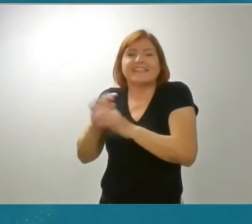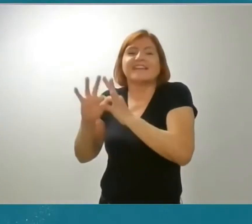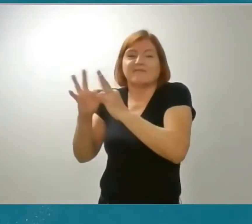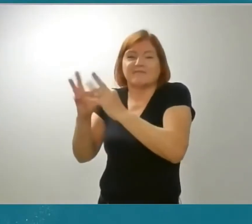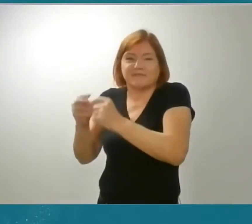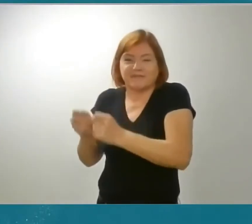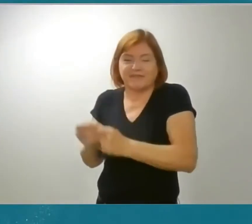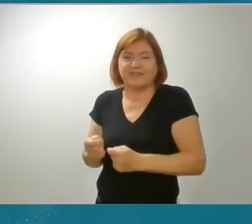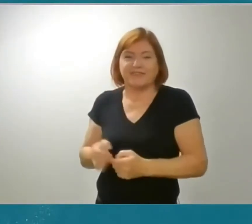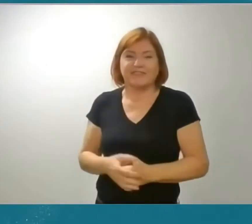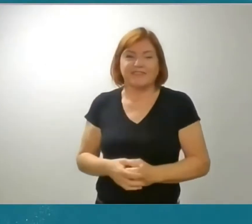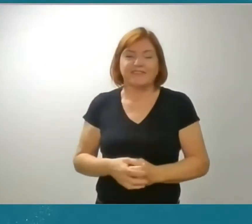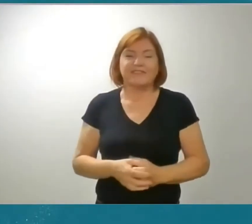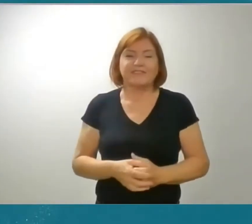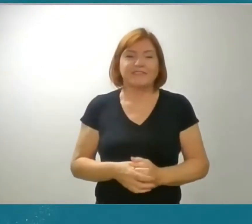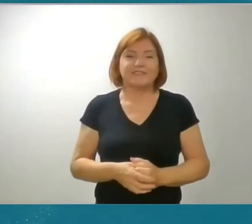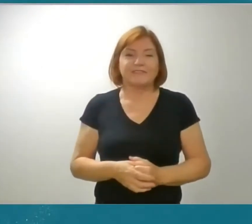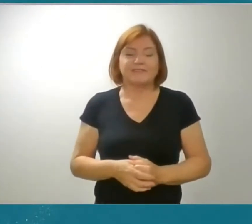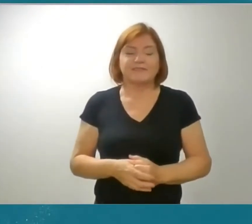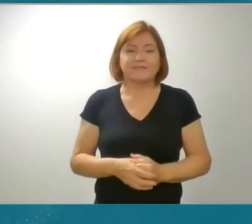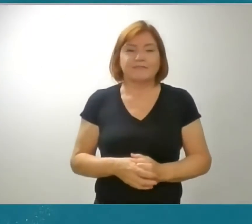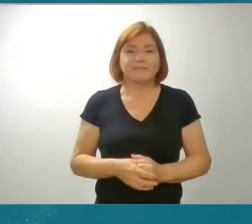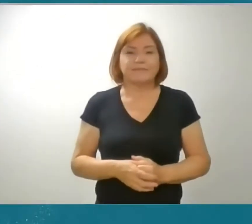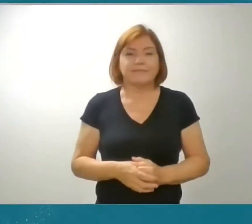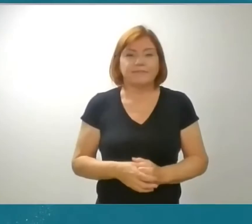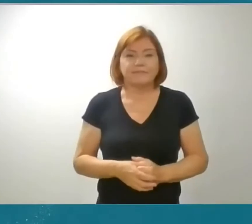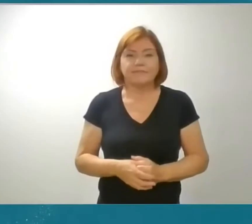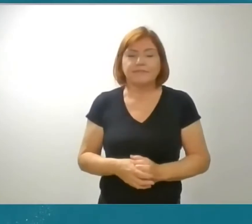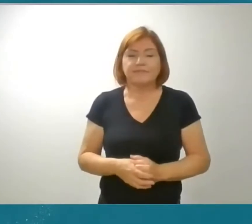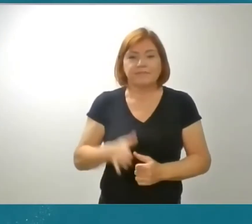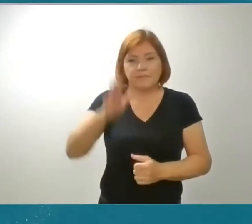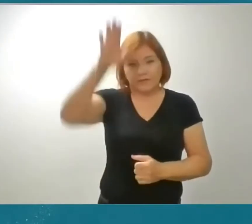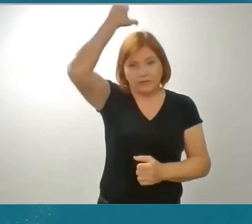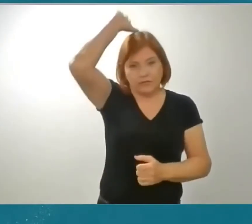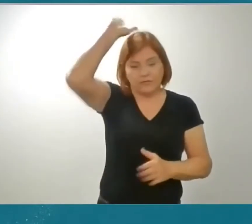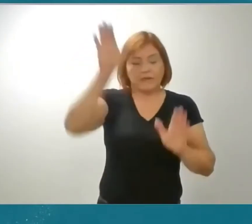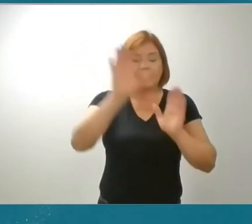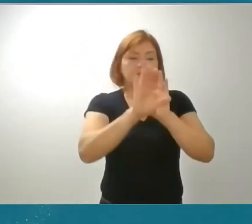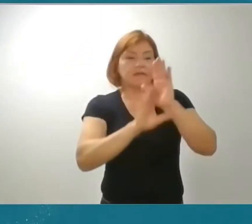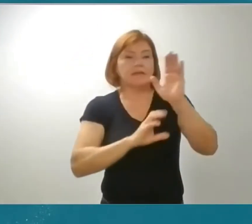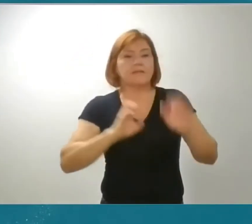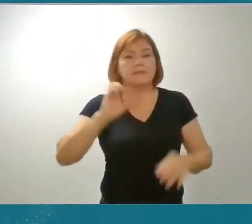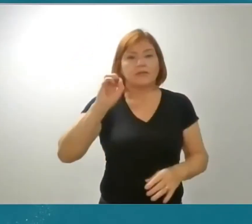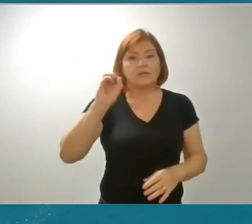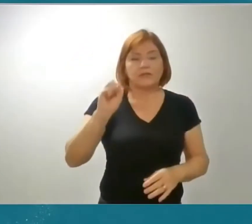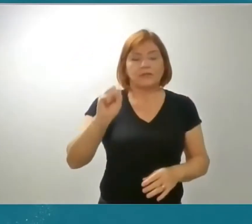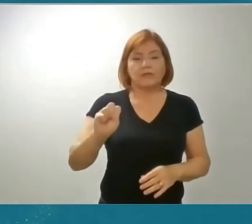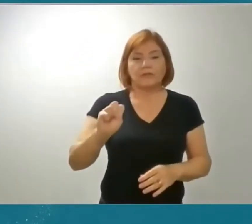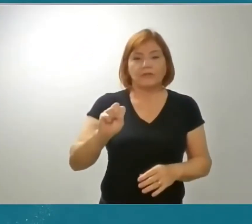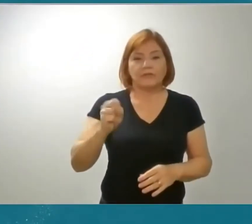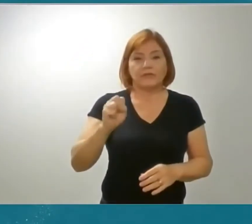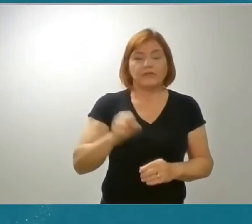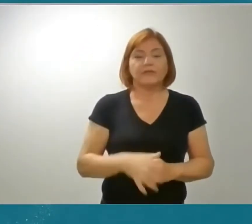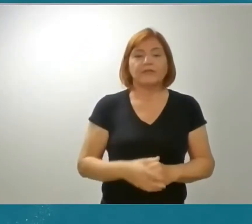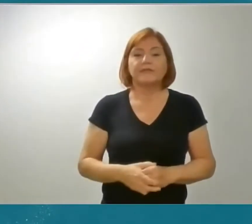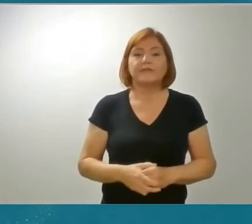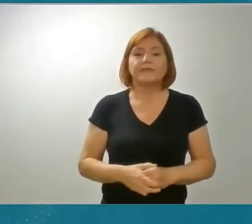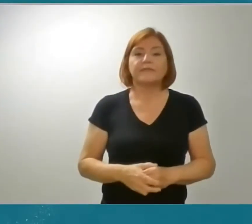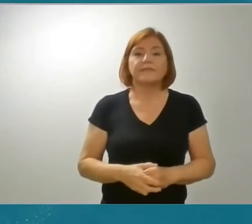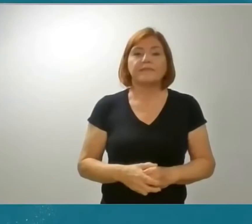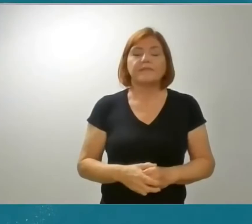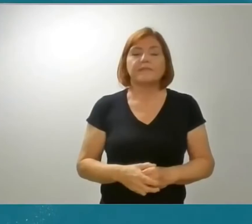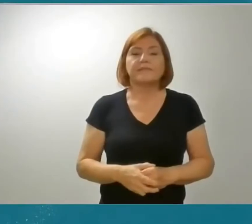irmãos? 1 Coríntios 15, 45, versículo muito conhecido. Nós vimos a todo